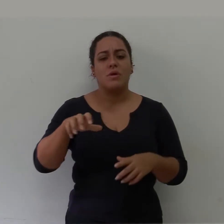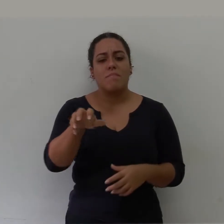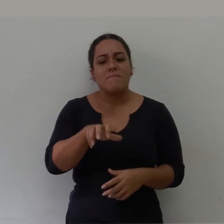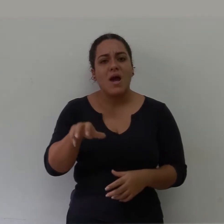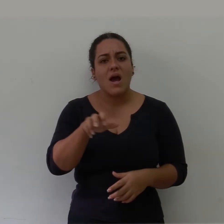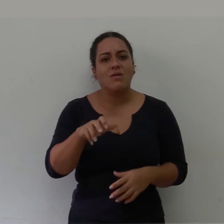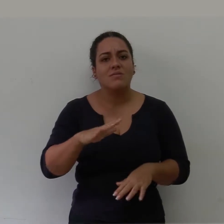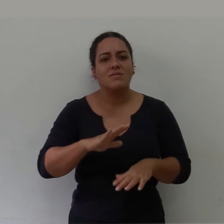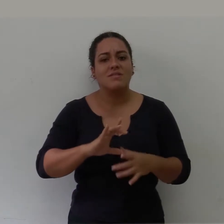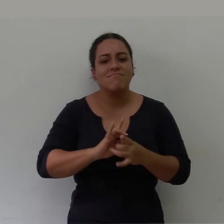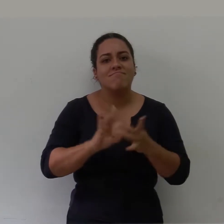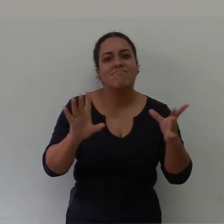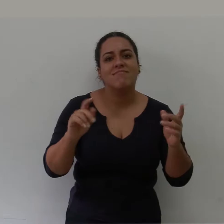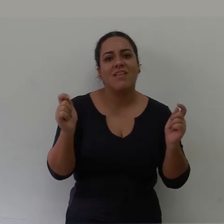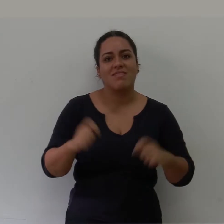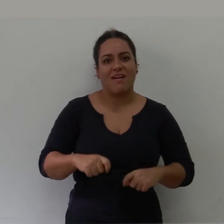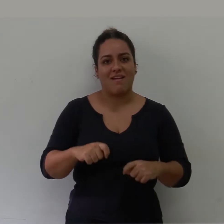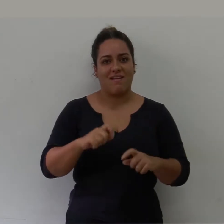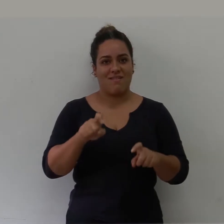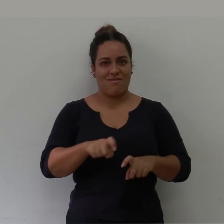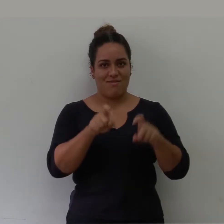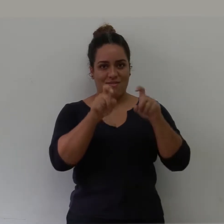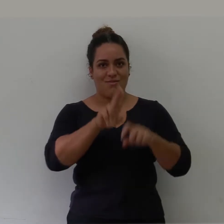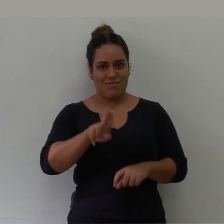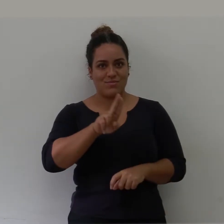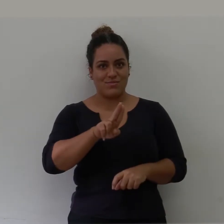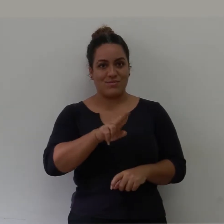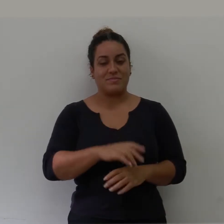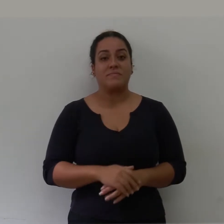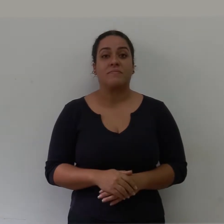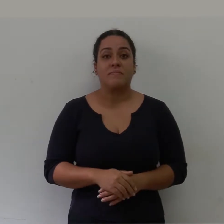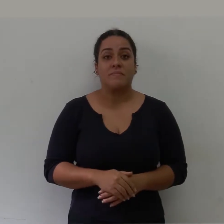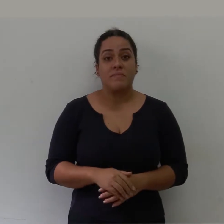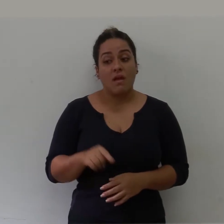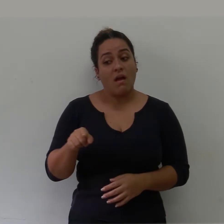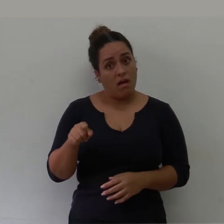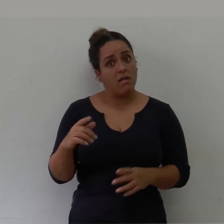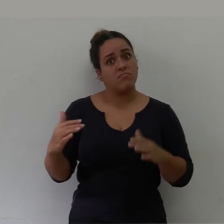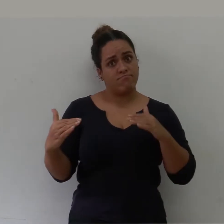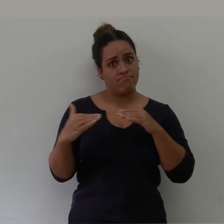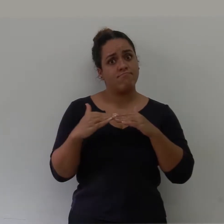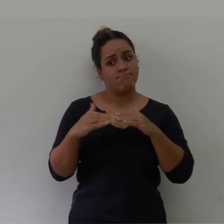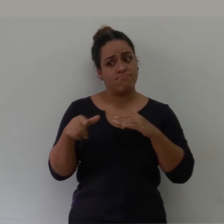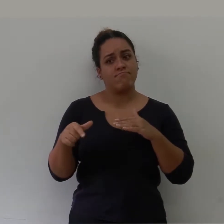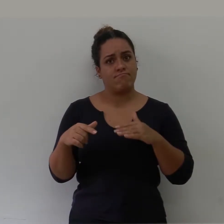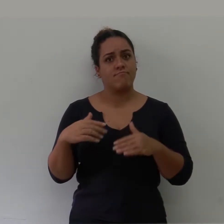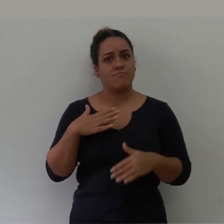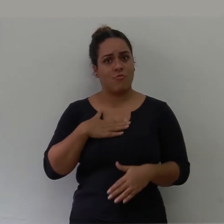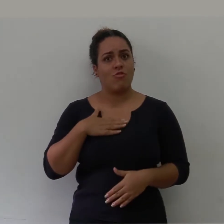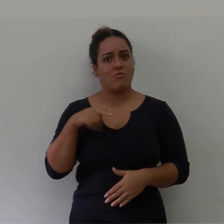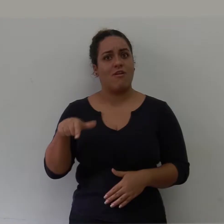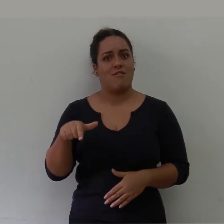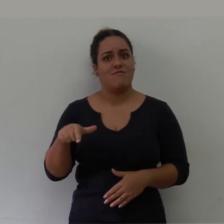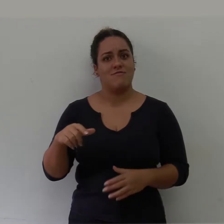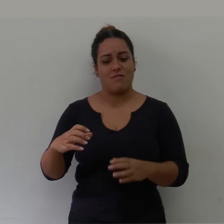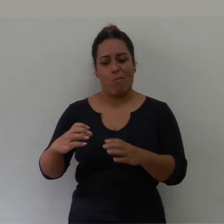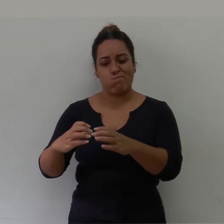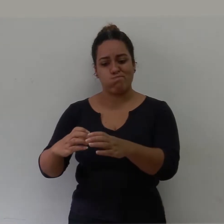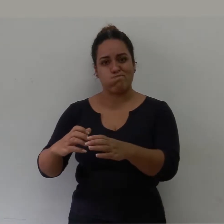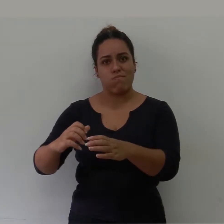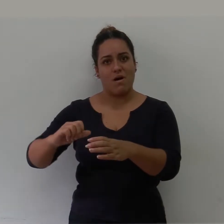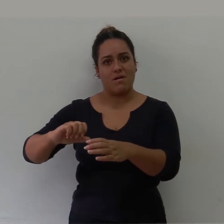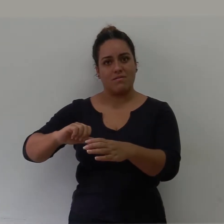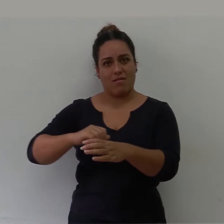ele tivesse autonomia no computador, né? Ele se deu muito bem com o trackball, que é o que ele